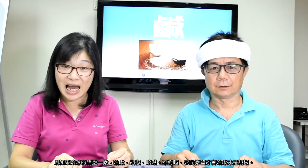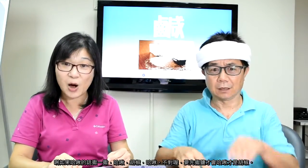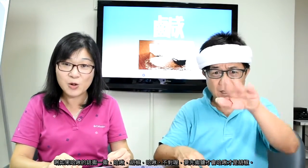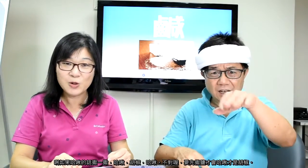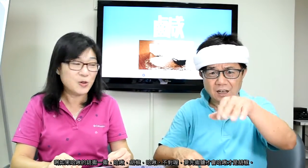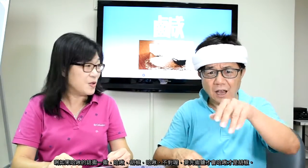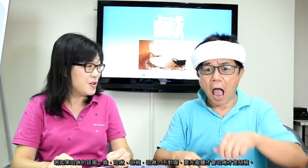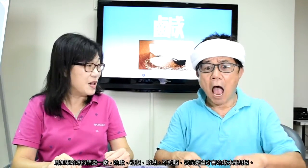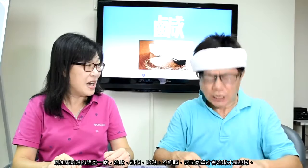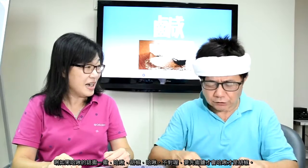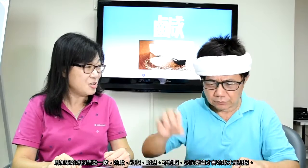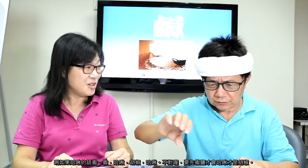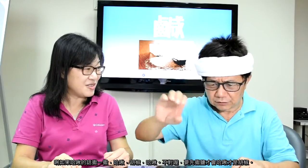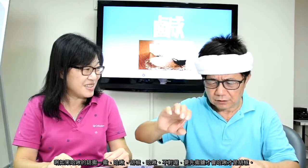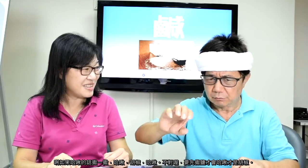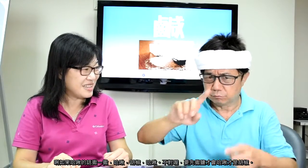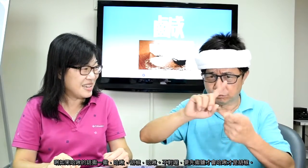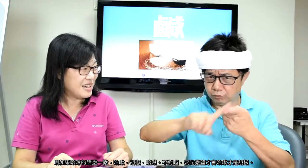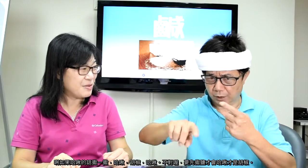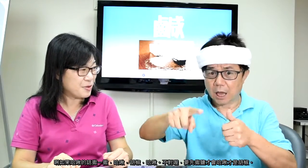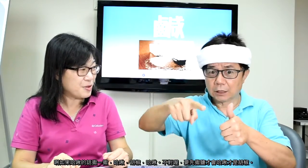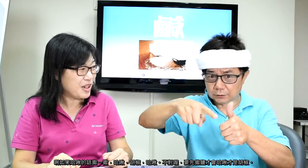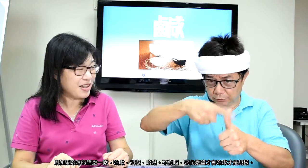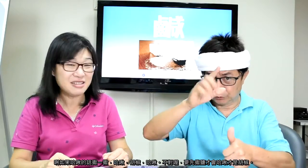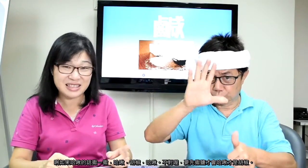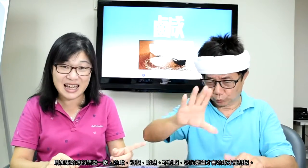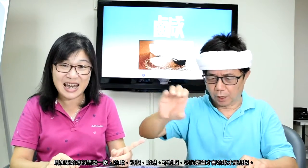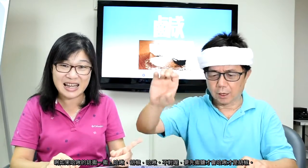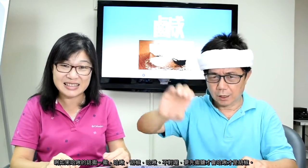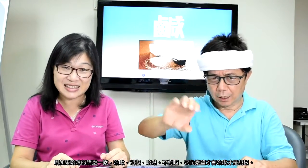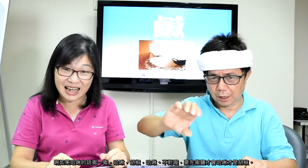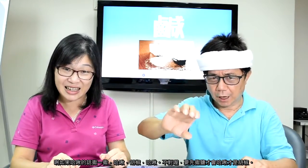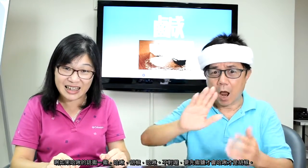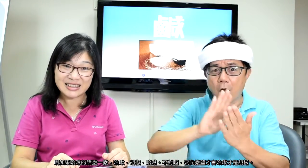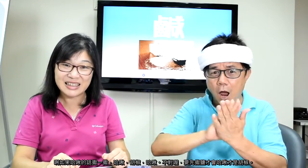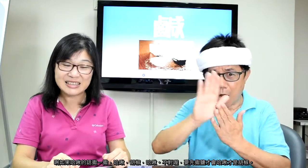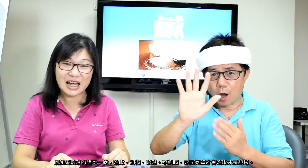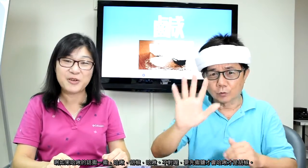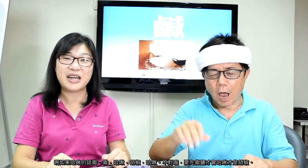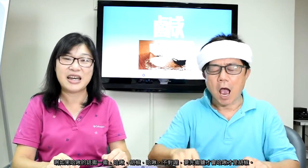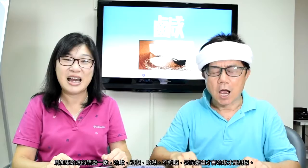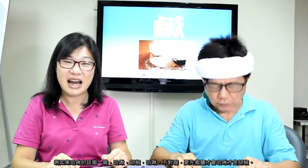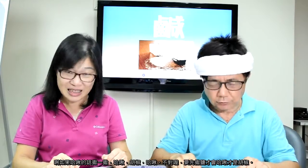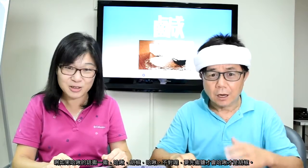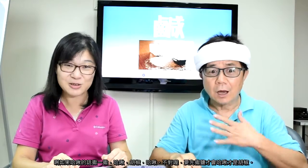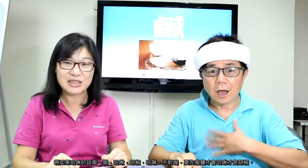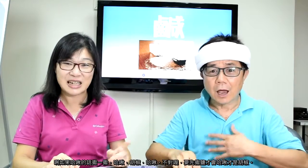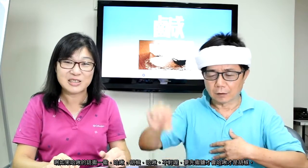椒，哈啾，不对哦，要先撒盐才会哈啾，才是